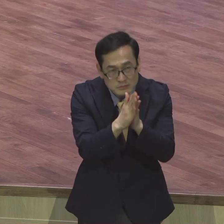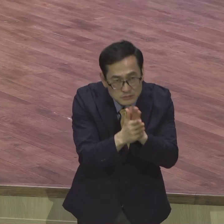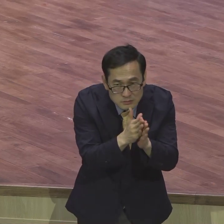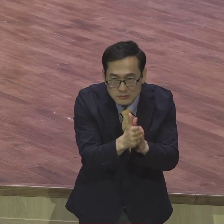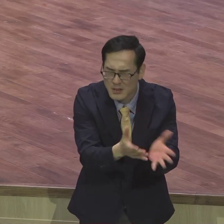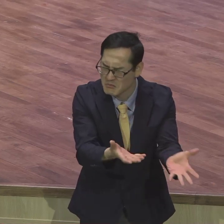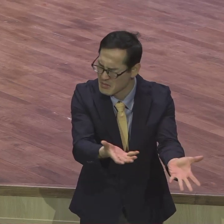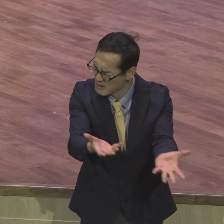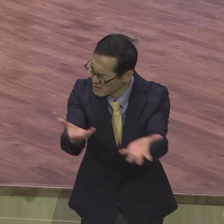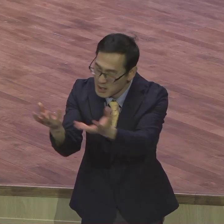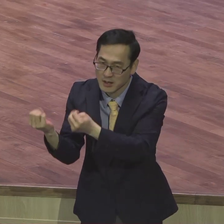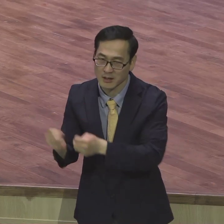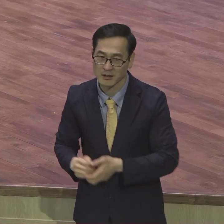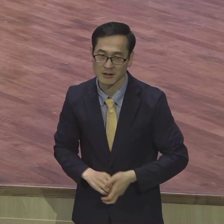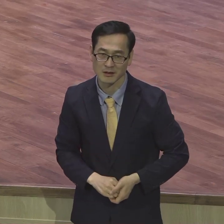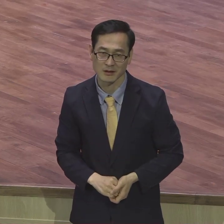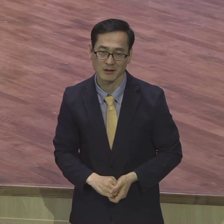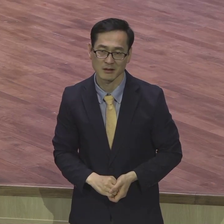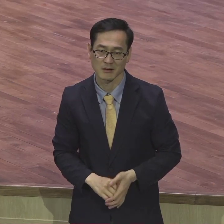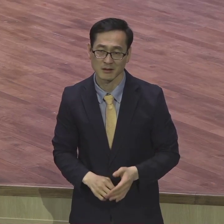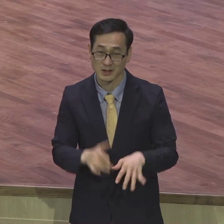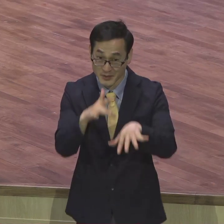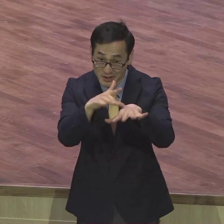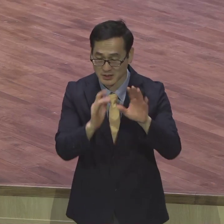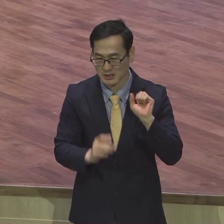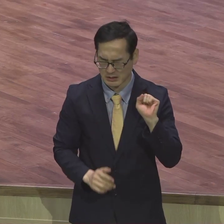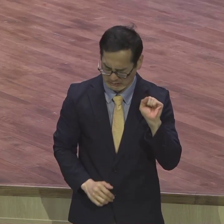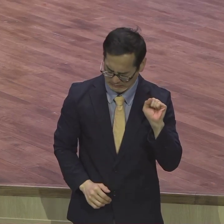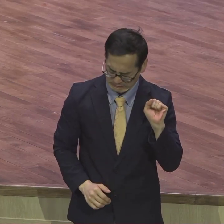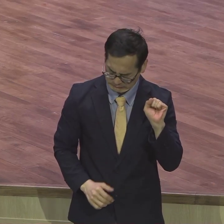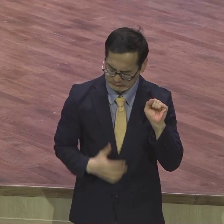그냐말로 끊임없이 그렇게 매여서 사는 거지요.